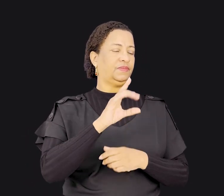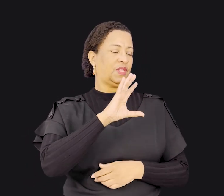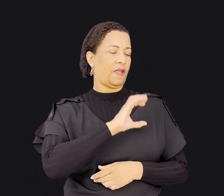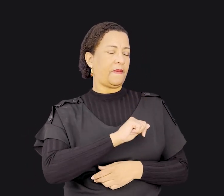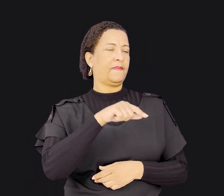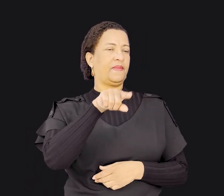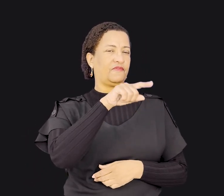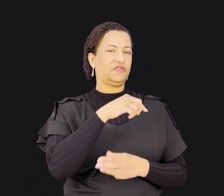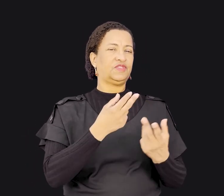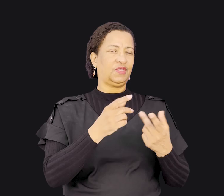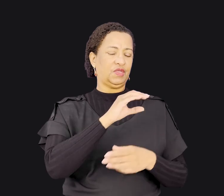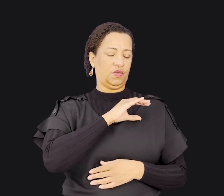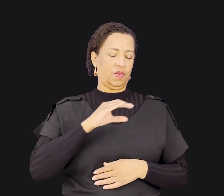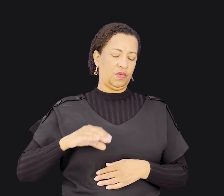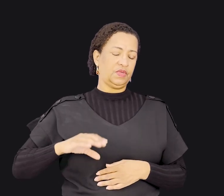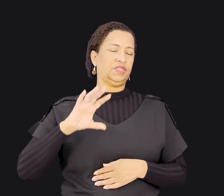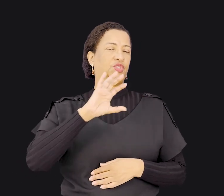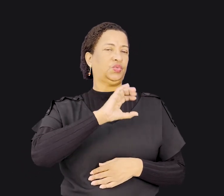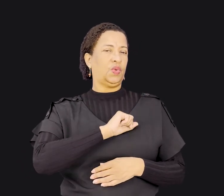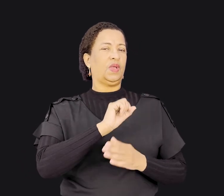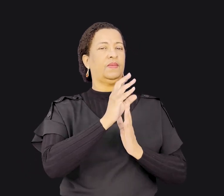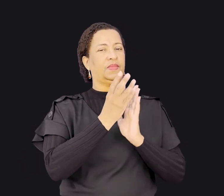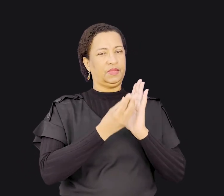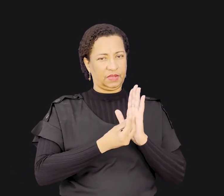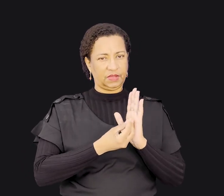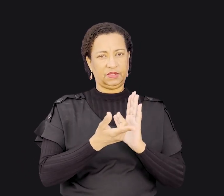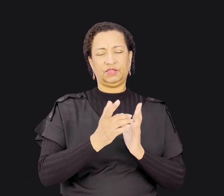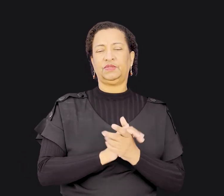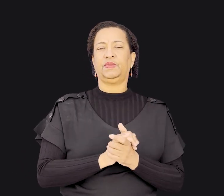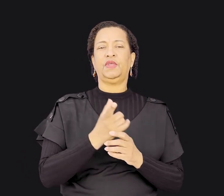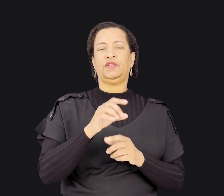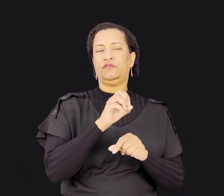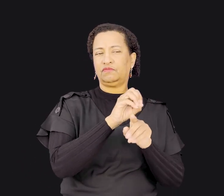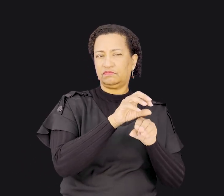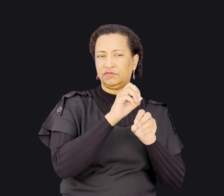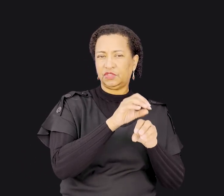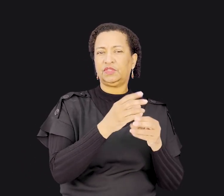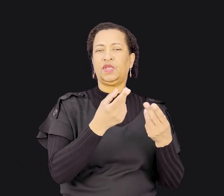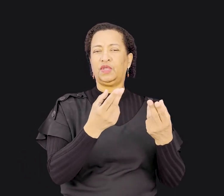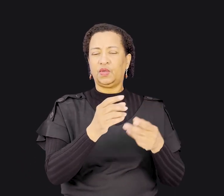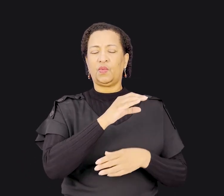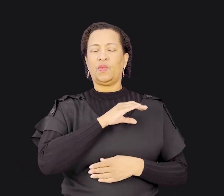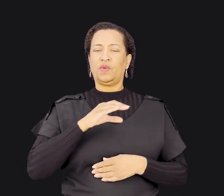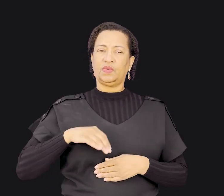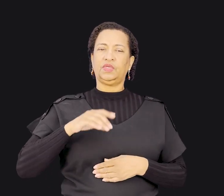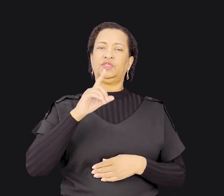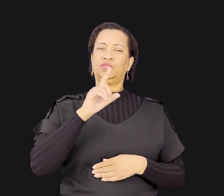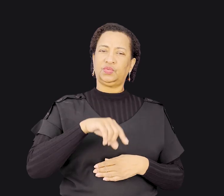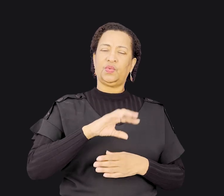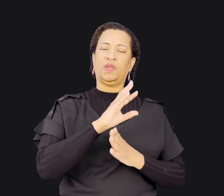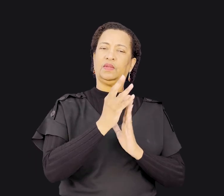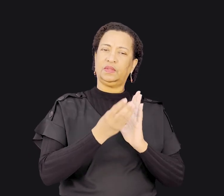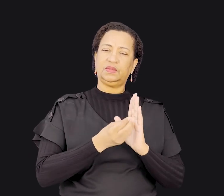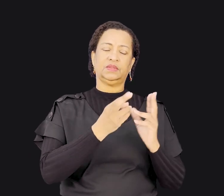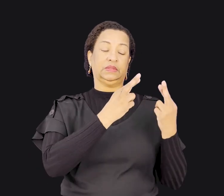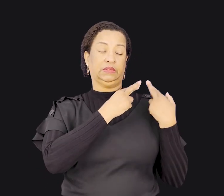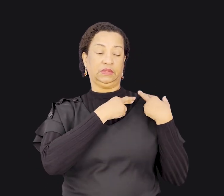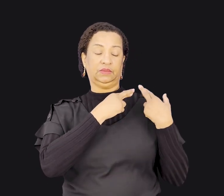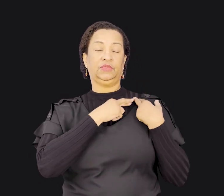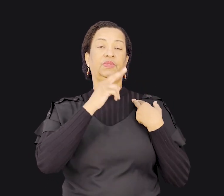Ele deve se dar como Cristo se dá. Deve ser com você como Cristo é. Isso é uma responsabilidade